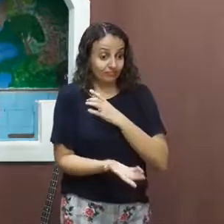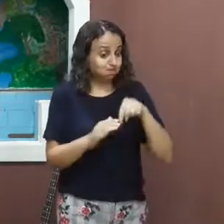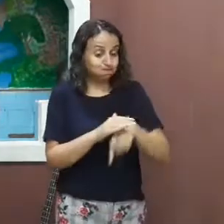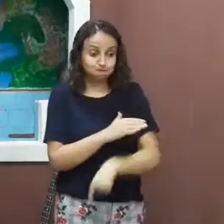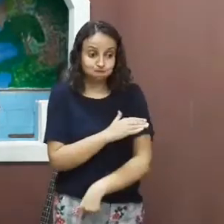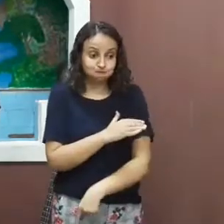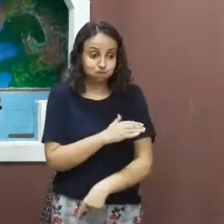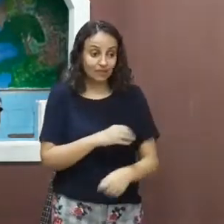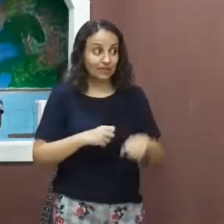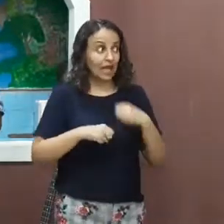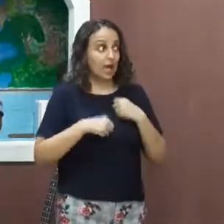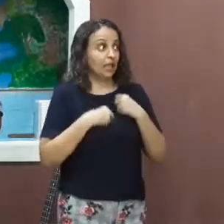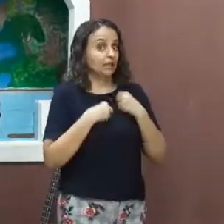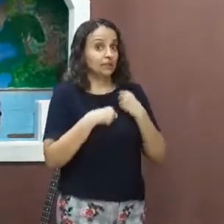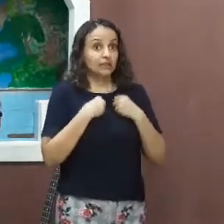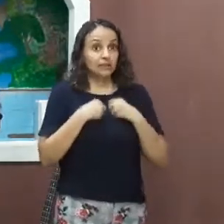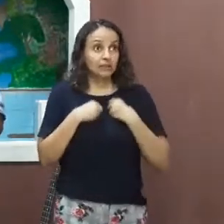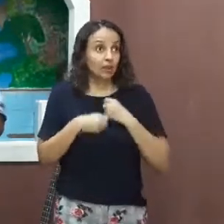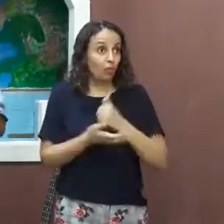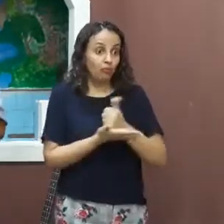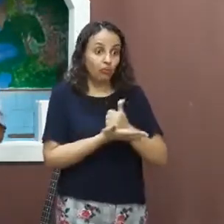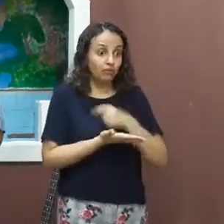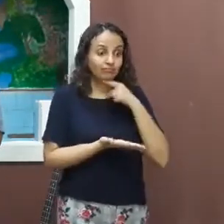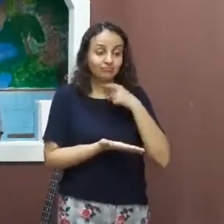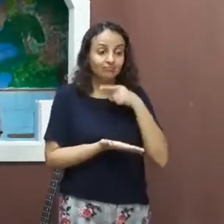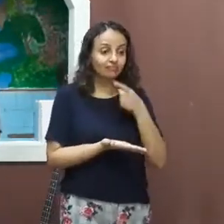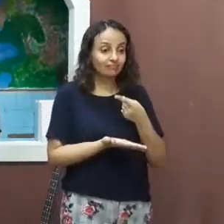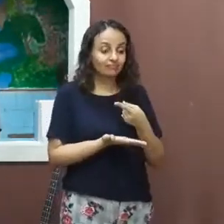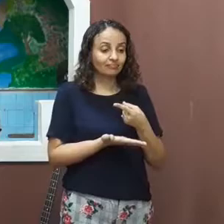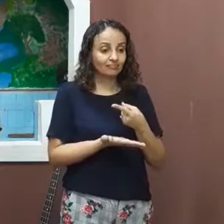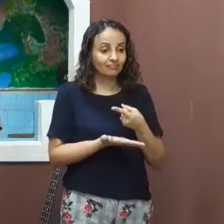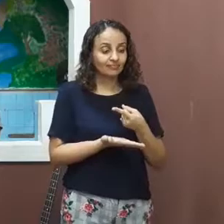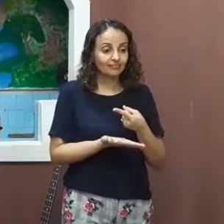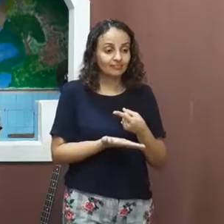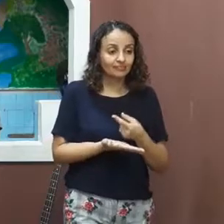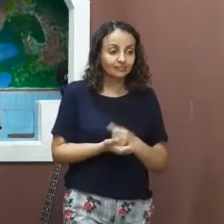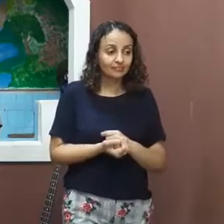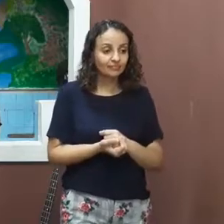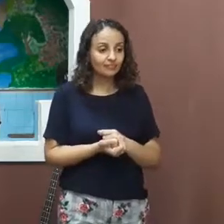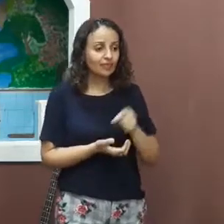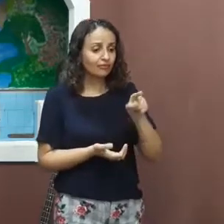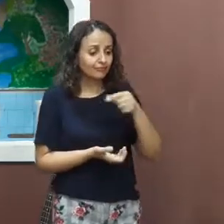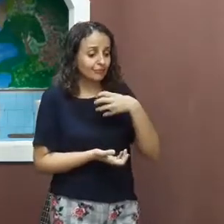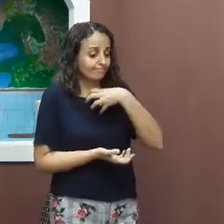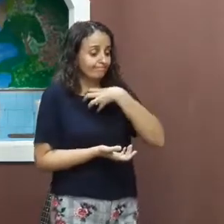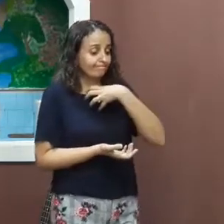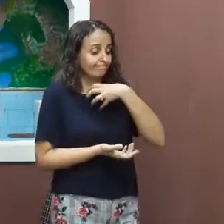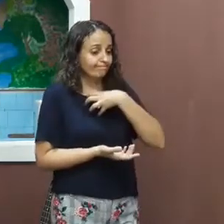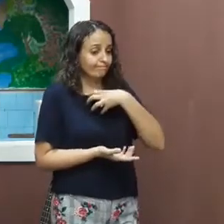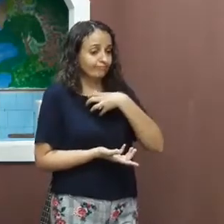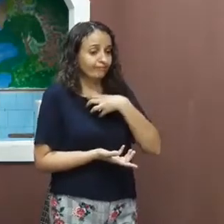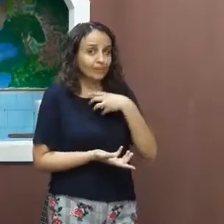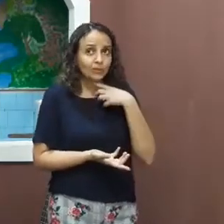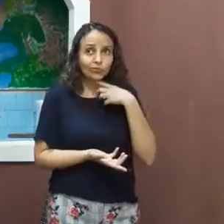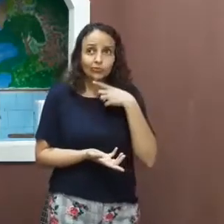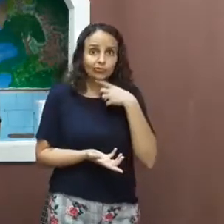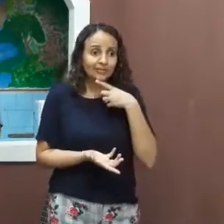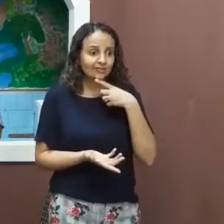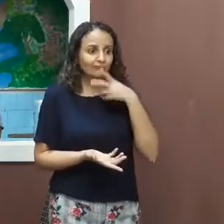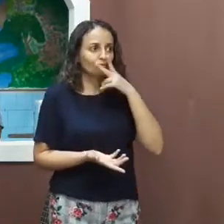seja uma ansiedade incontrolável, que te faz você não conseguir largar